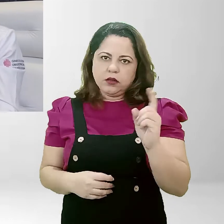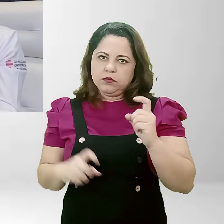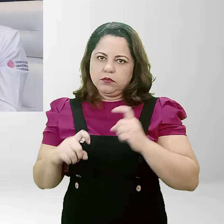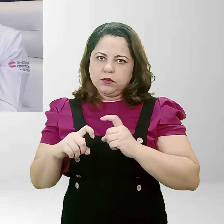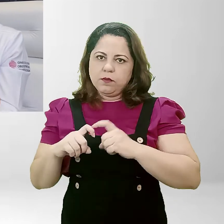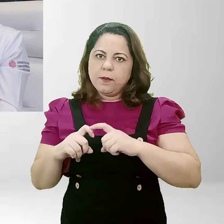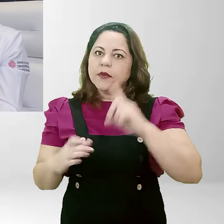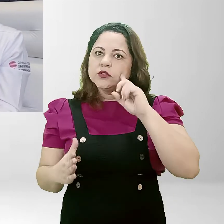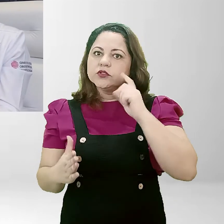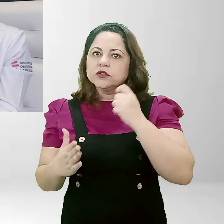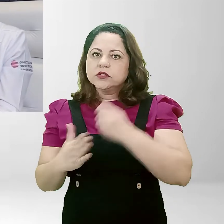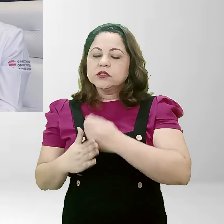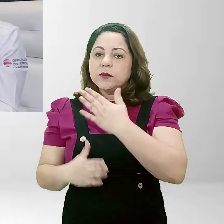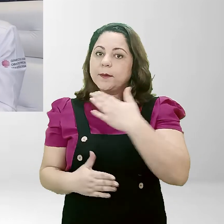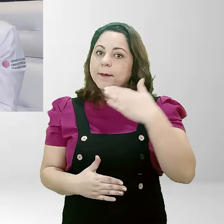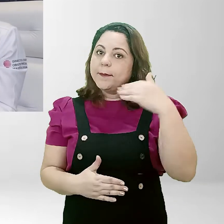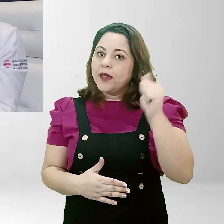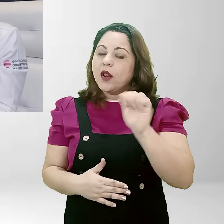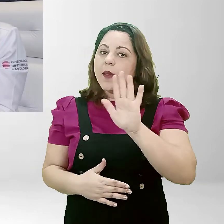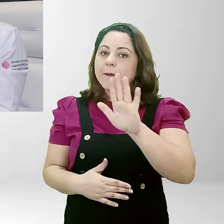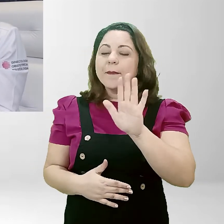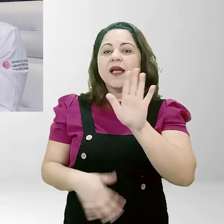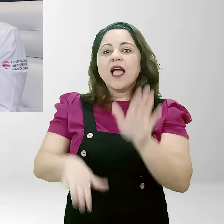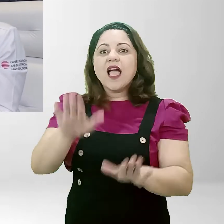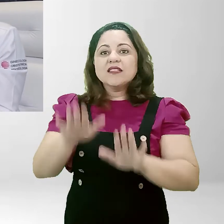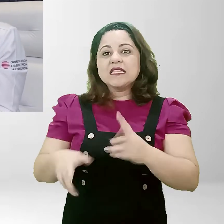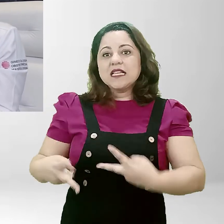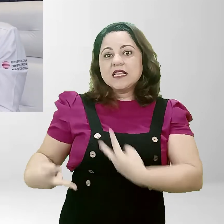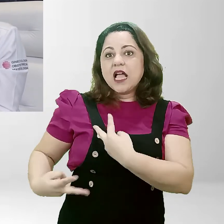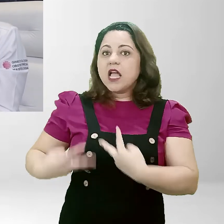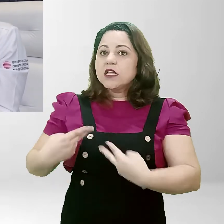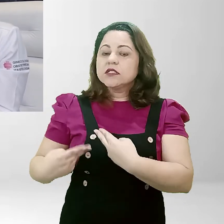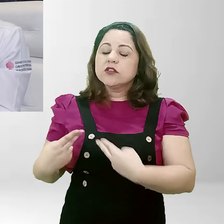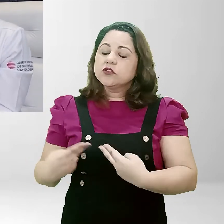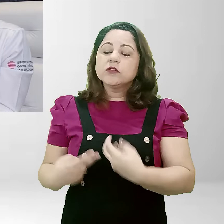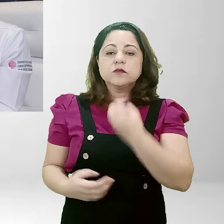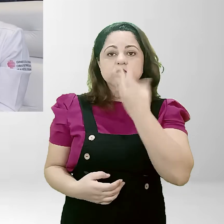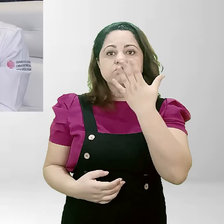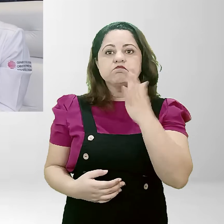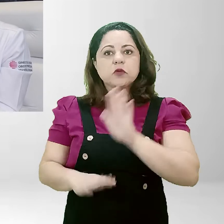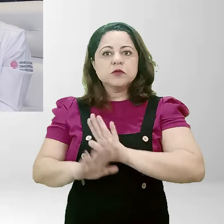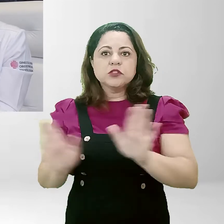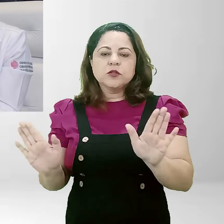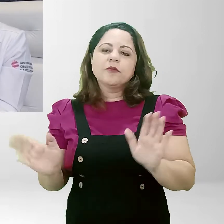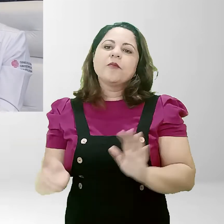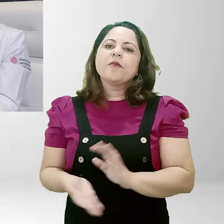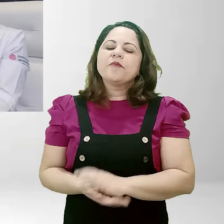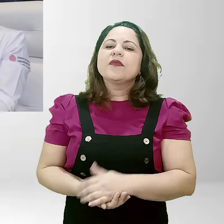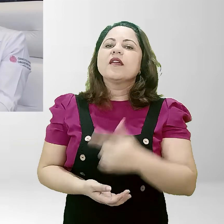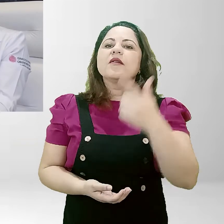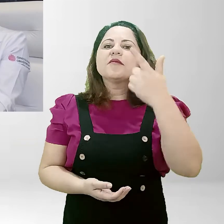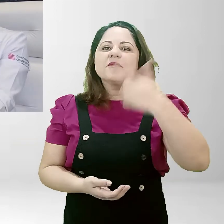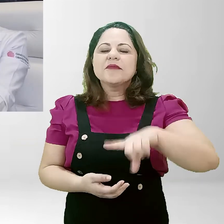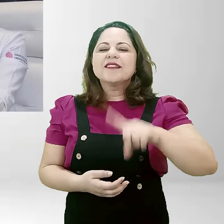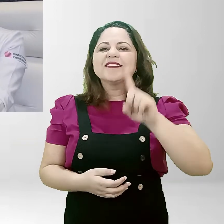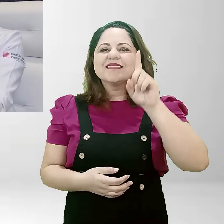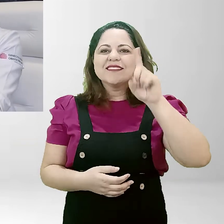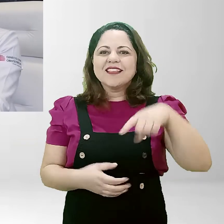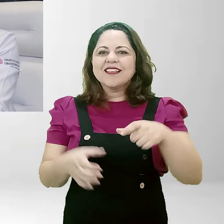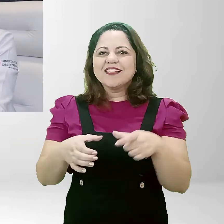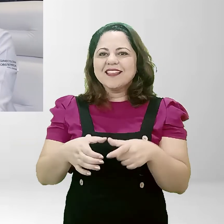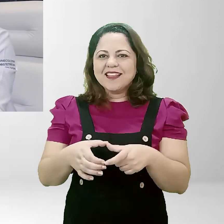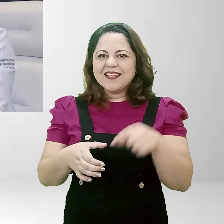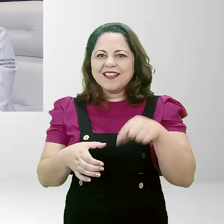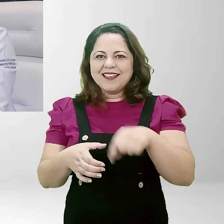método cirúrgico escolhido, ela pode ficar livre dessas terapias. Além disso, temos a chamada hormonioterapia, que